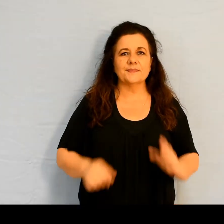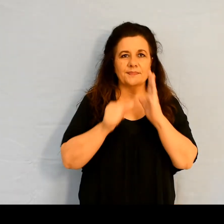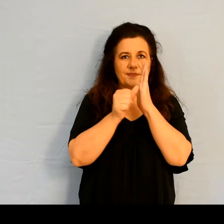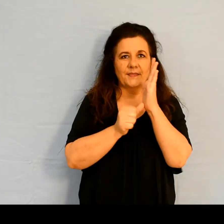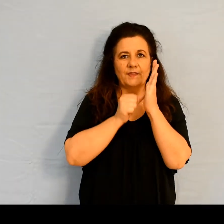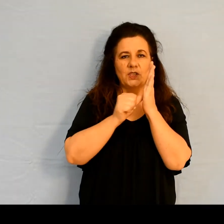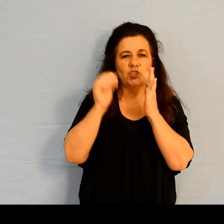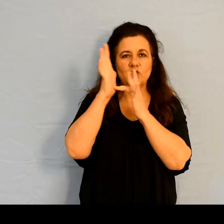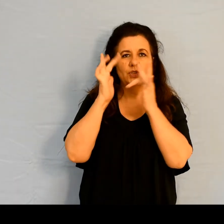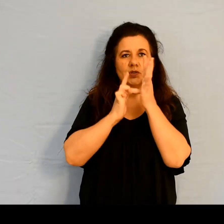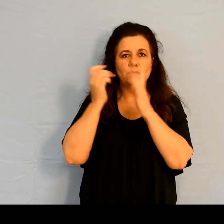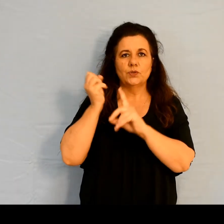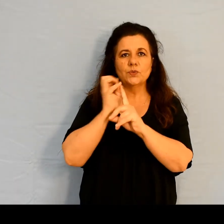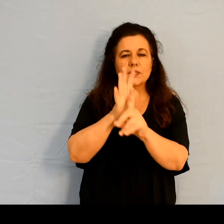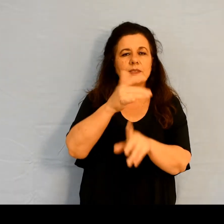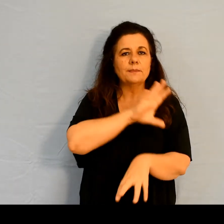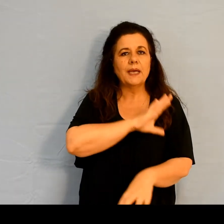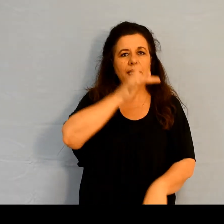Évangile de Jésus-Christ selon saint Matthieu.